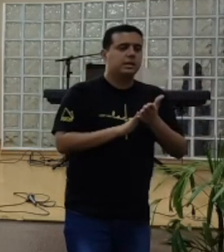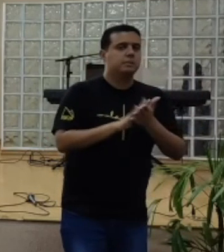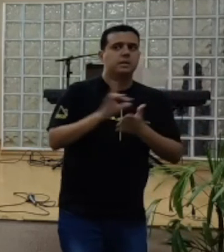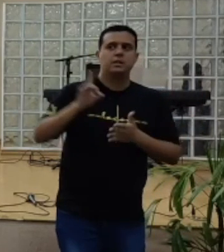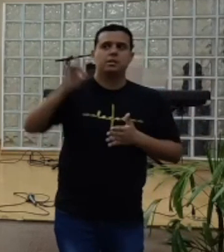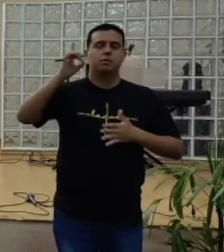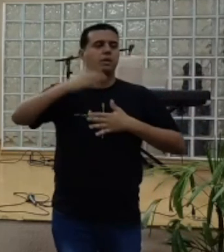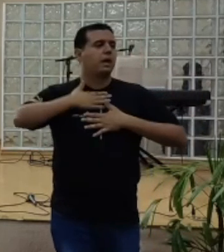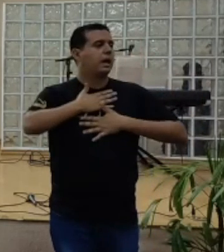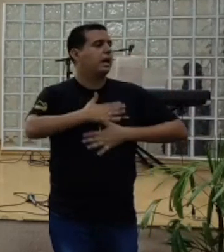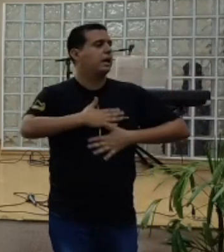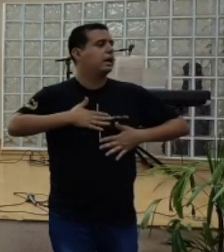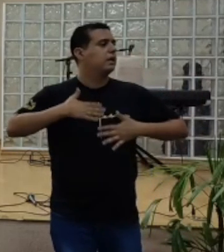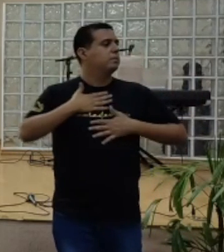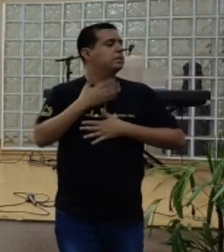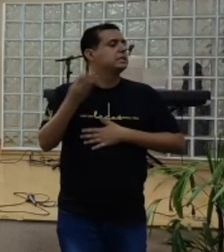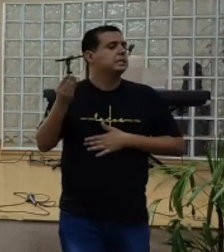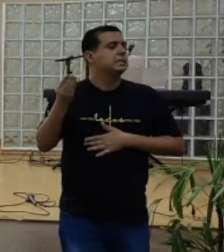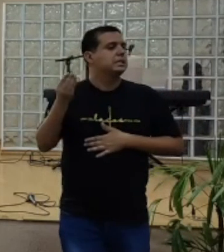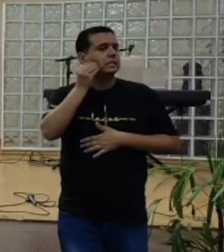Deus.